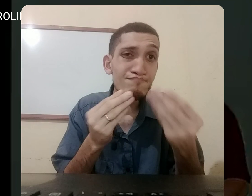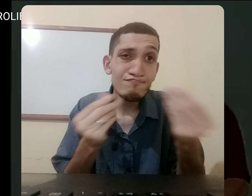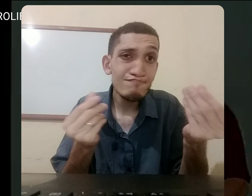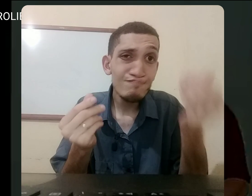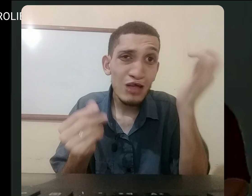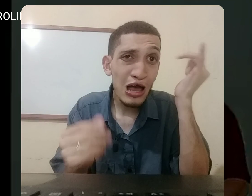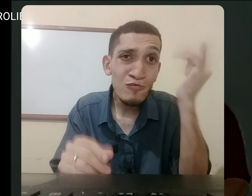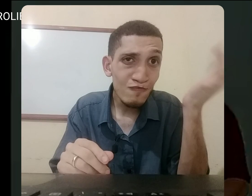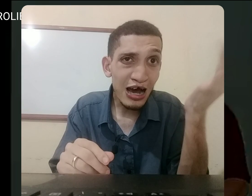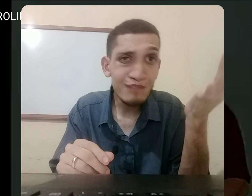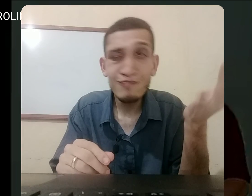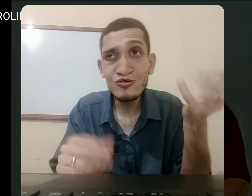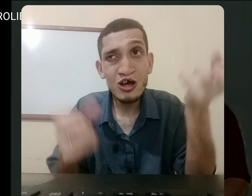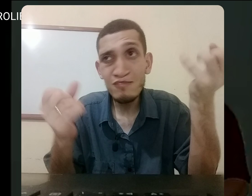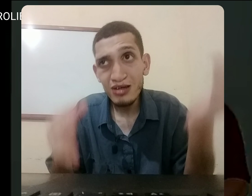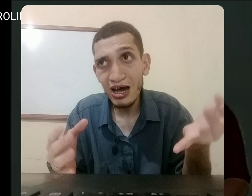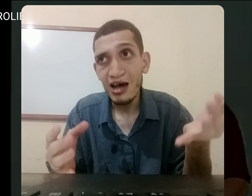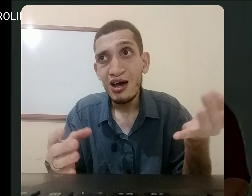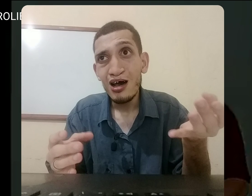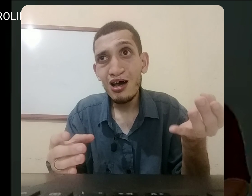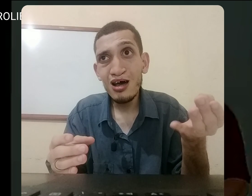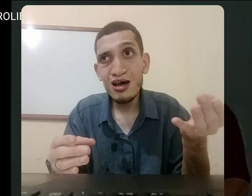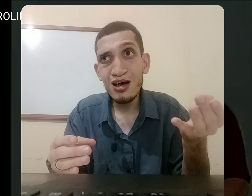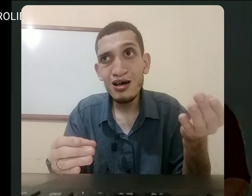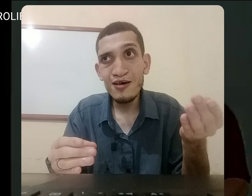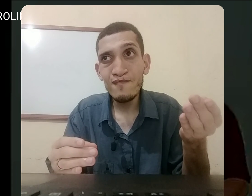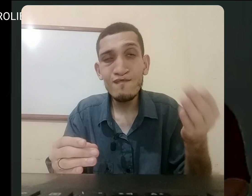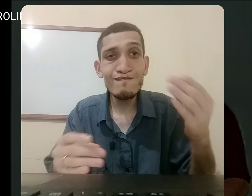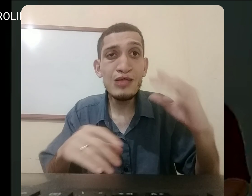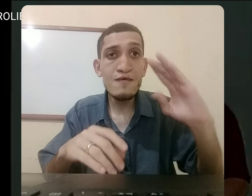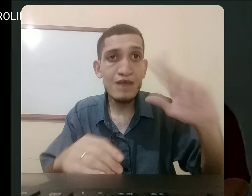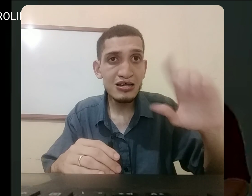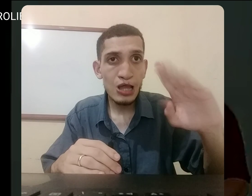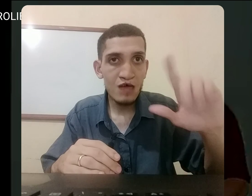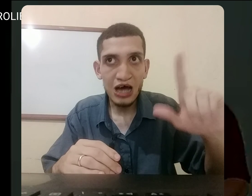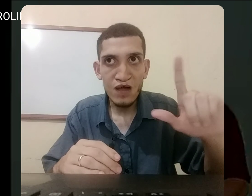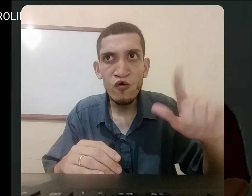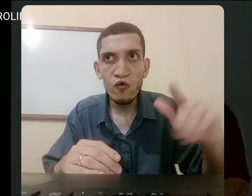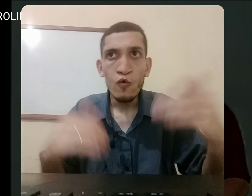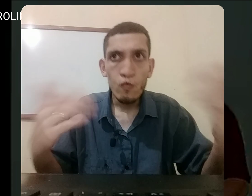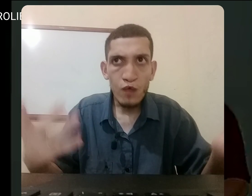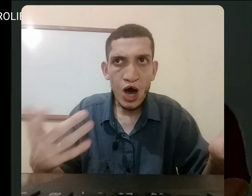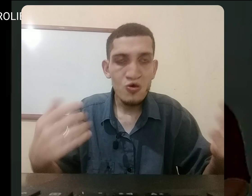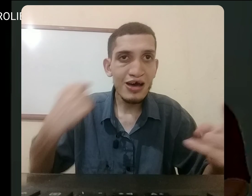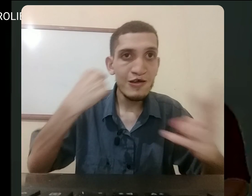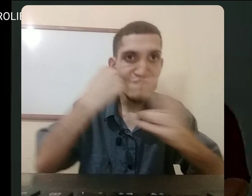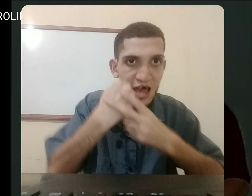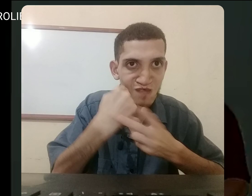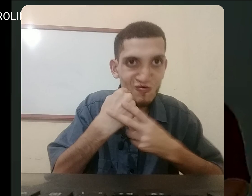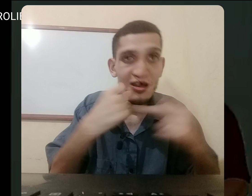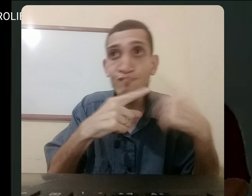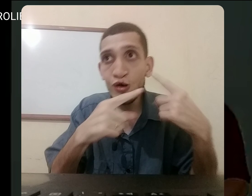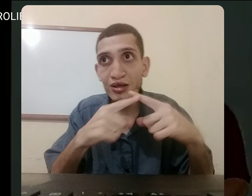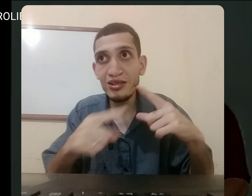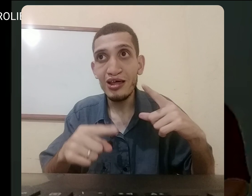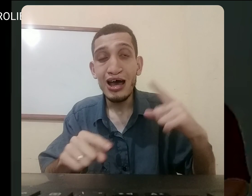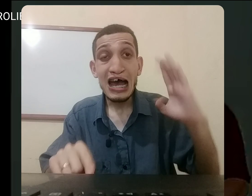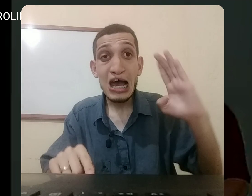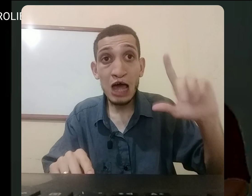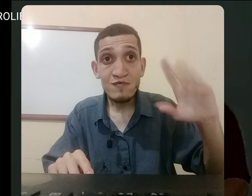é muito fácil, vamos só explicar. Quando ele faz classificador, qual ele faz verbo? É